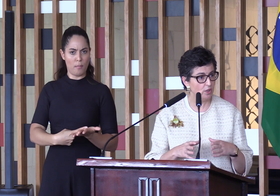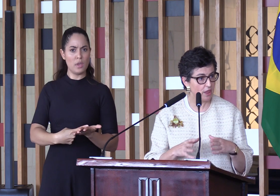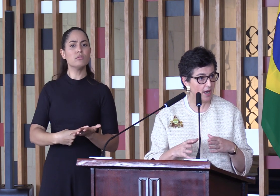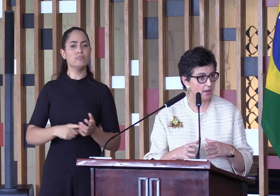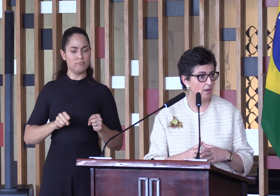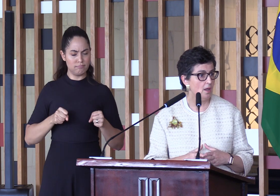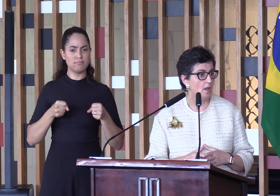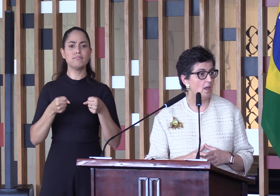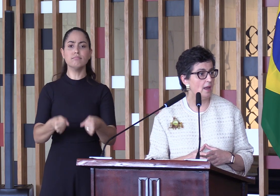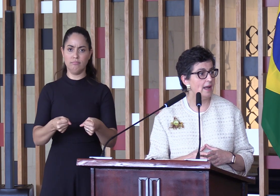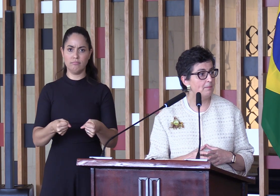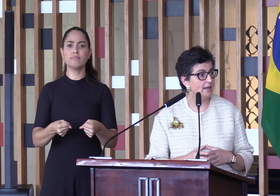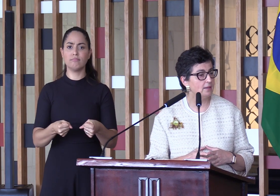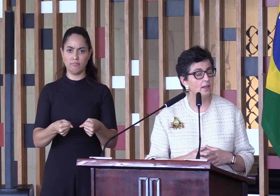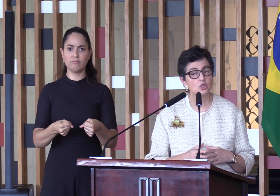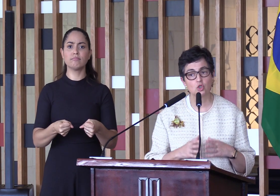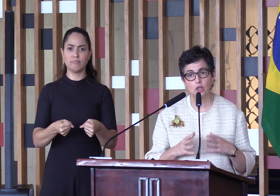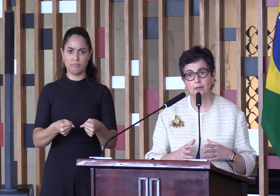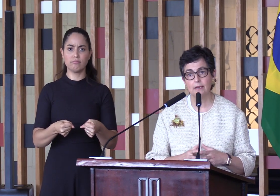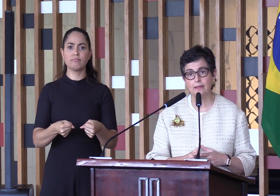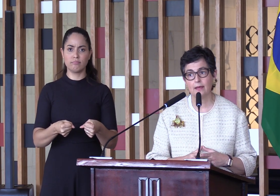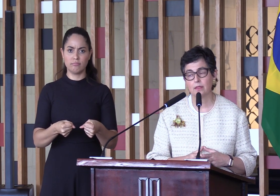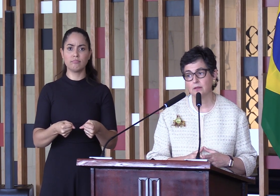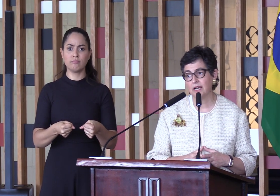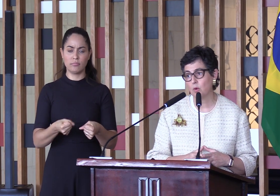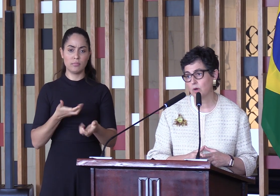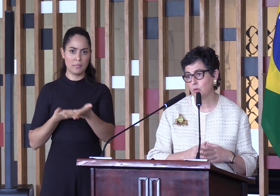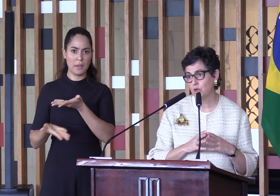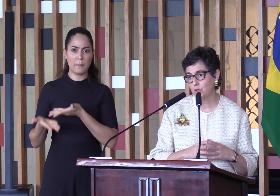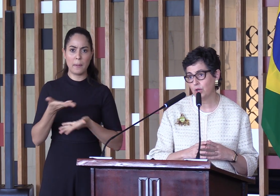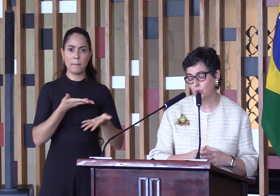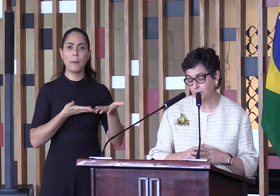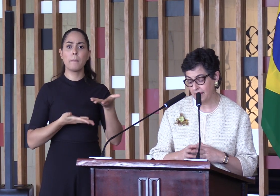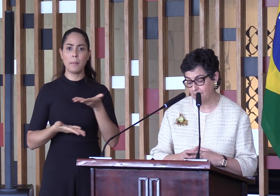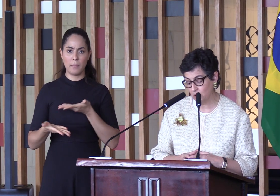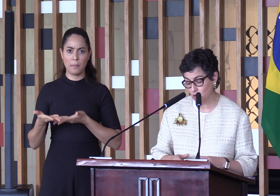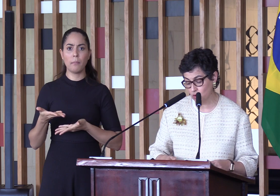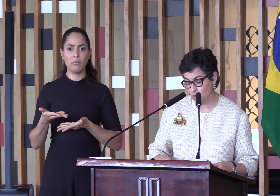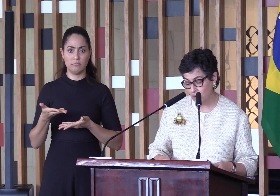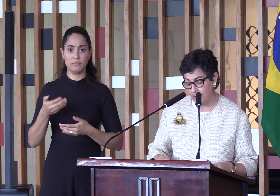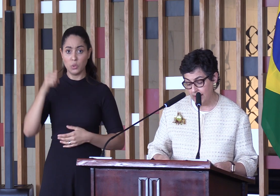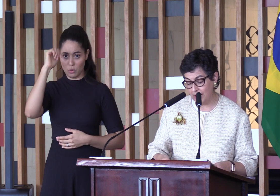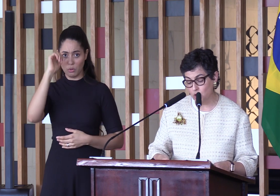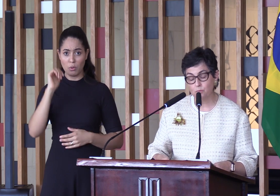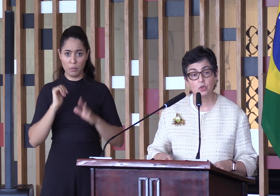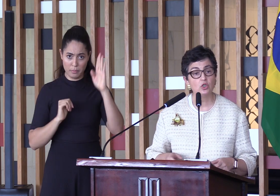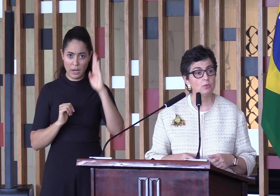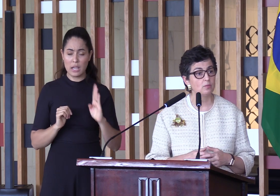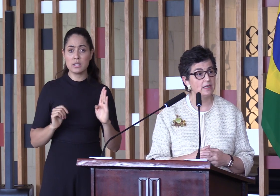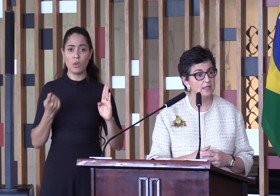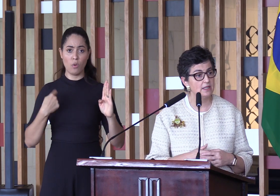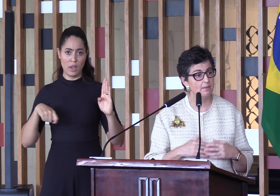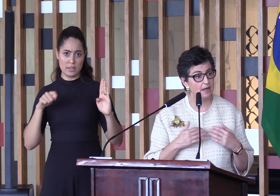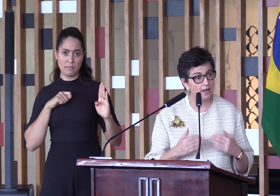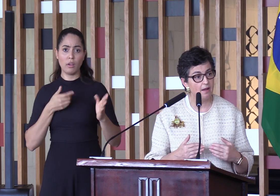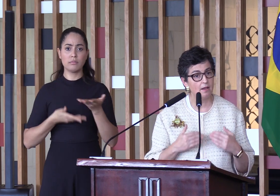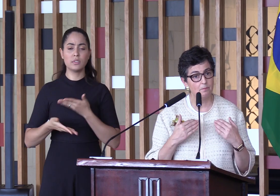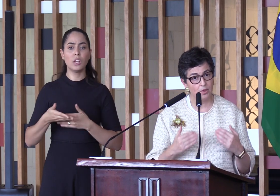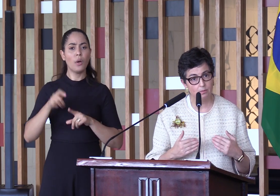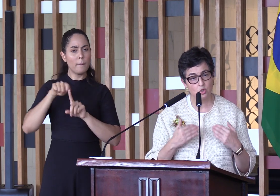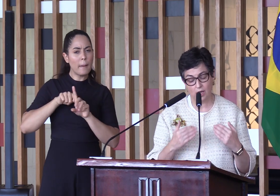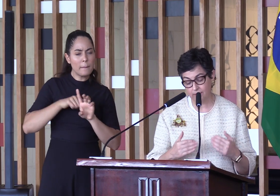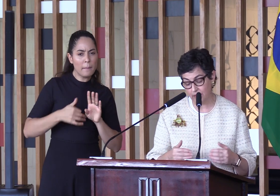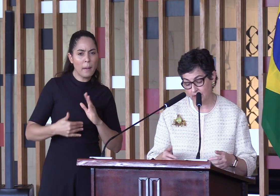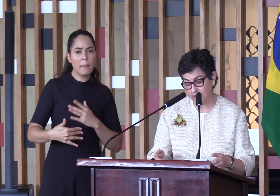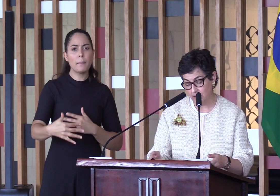de profundizar a parte de sostenibilidade do Acordo União Europeia-Mercosur, nos próximos meses, de maneira